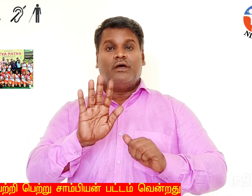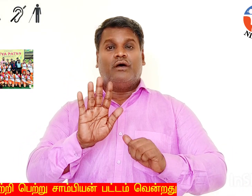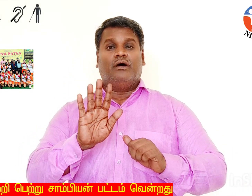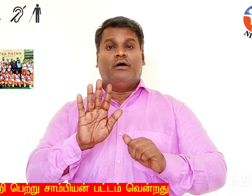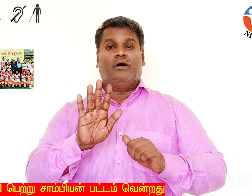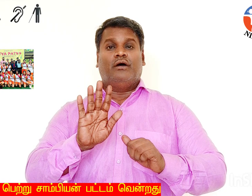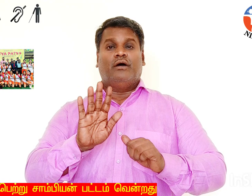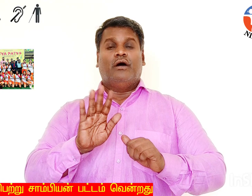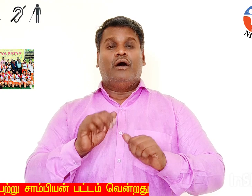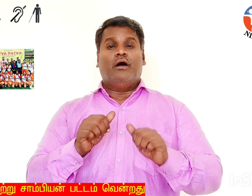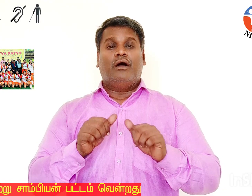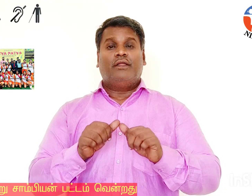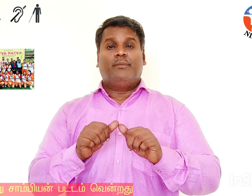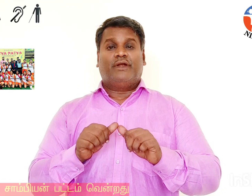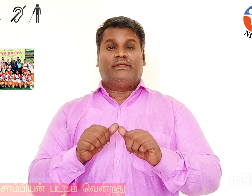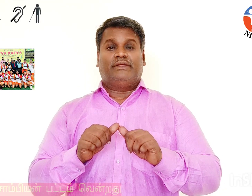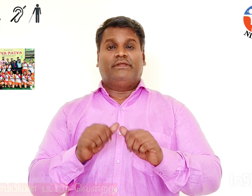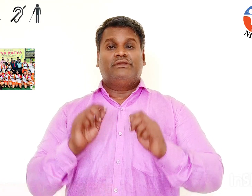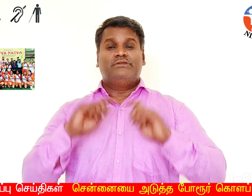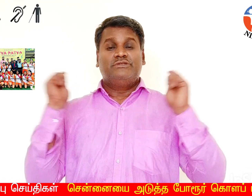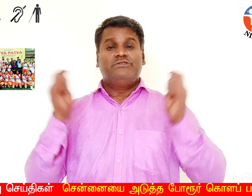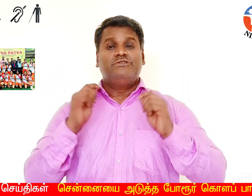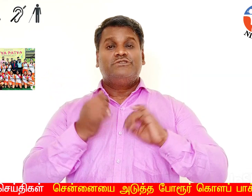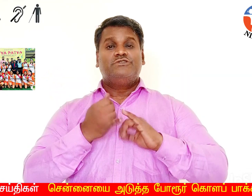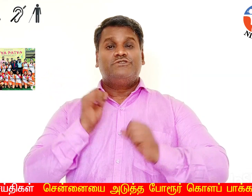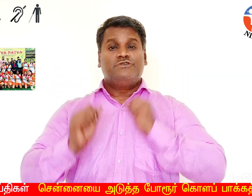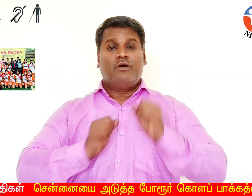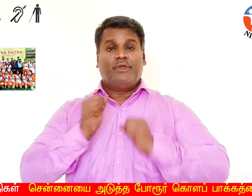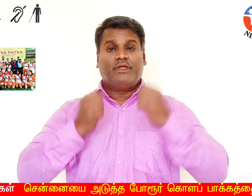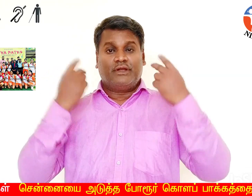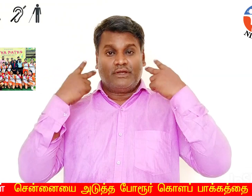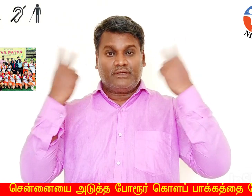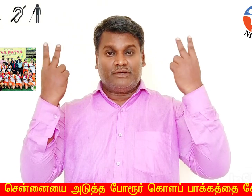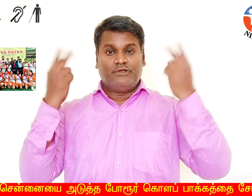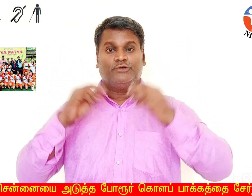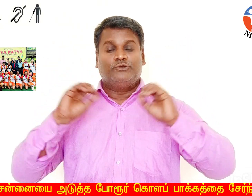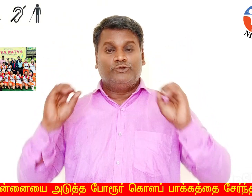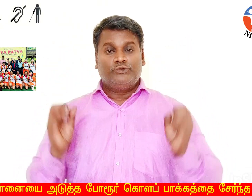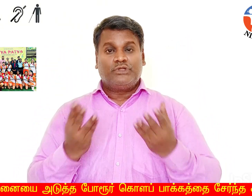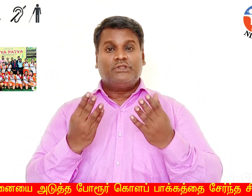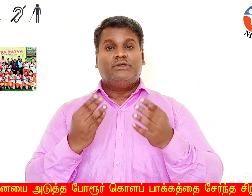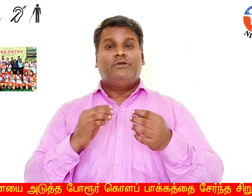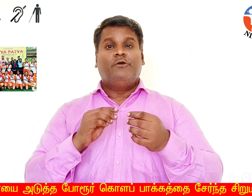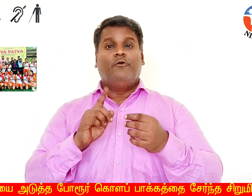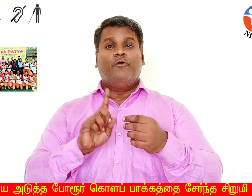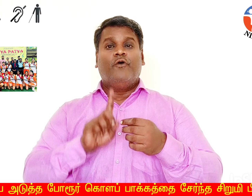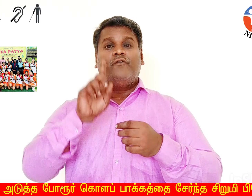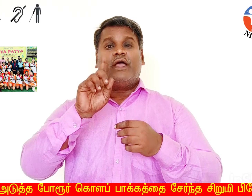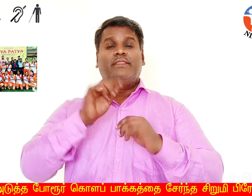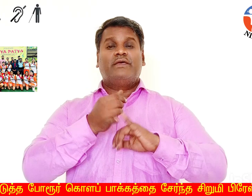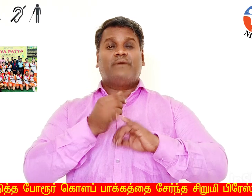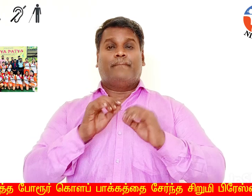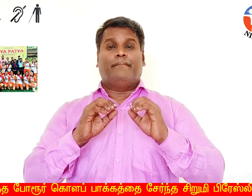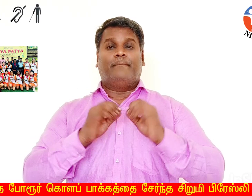எட்டாவது தெற்காசிய சாம்பியன்ஷிப் தொடரில் இந்திய வங்கதேச அணி மோதிய நிலையில் இந்திய அணி சாம்பியன் பட்டம் வென்றது.